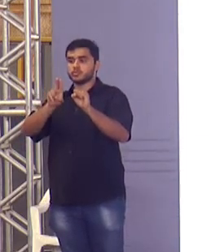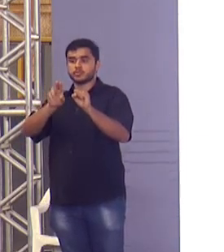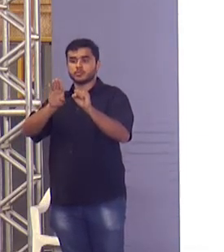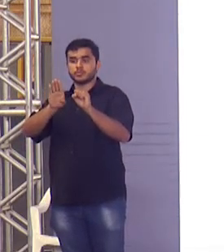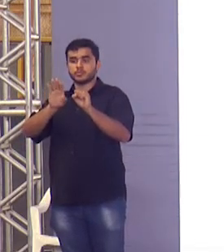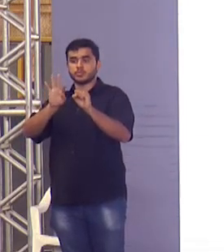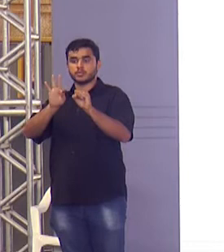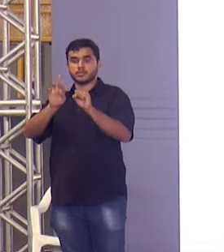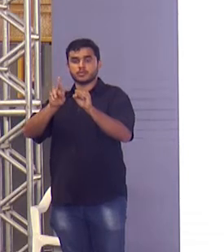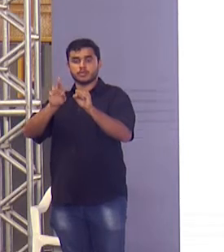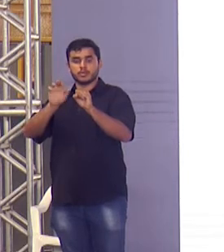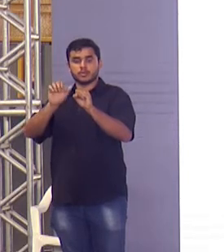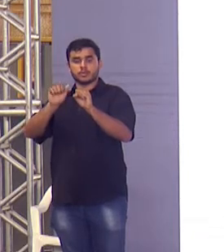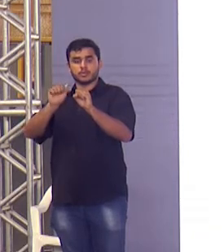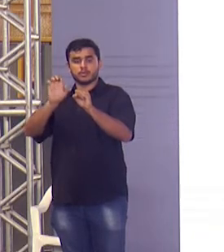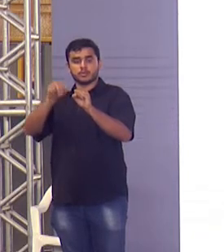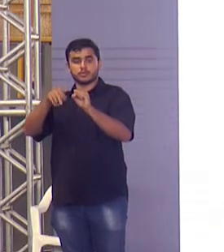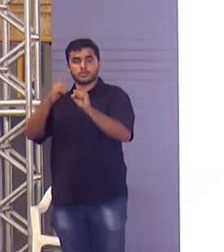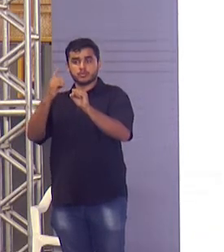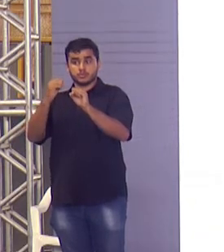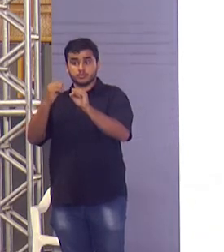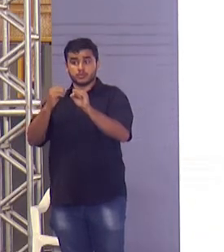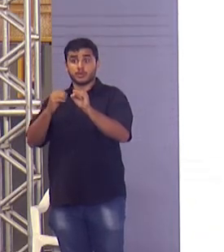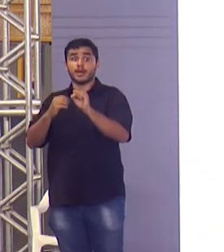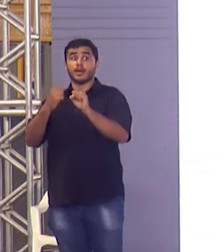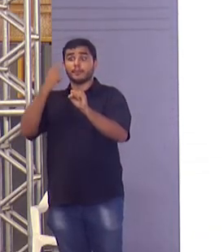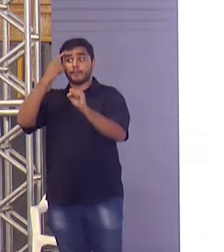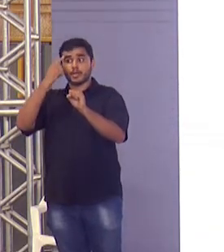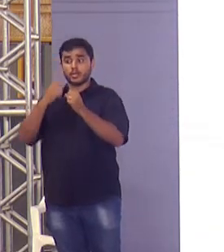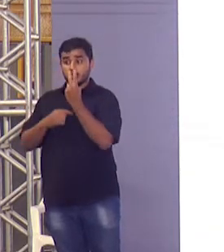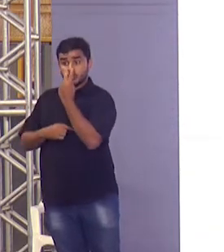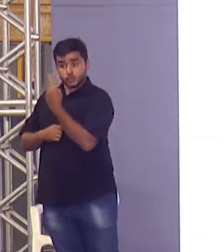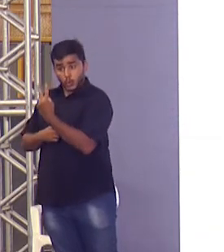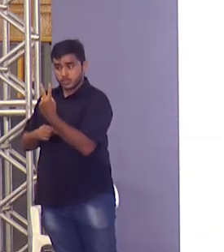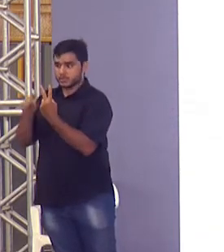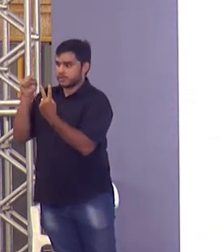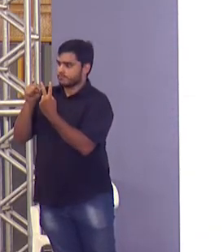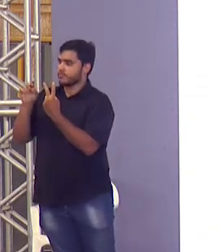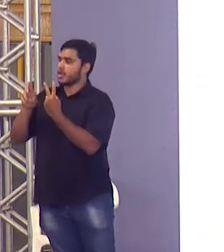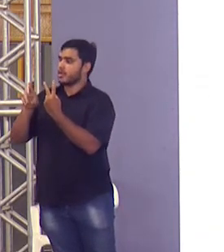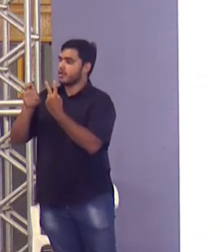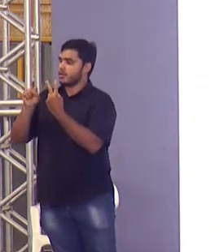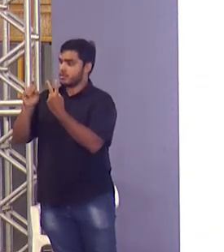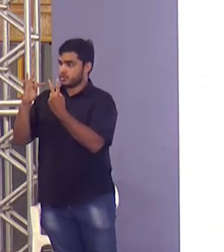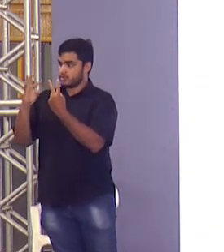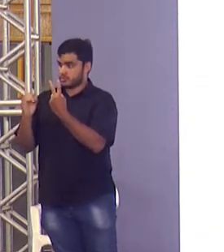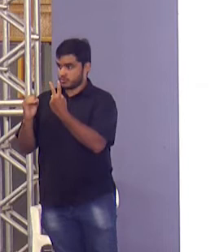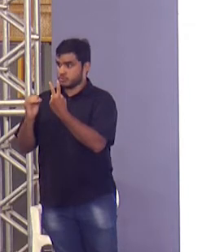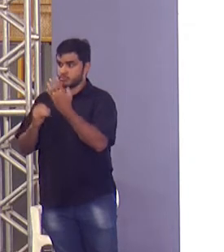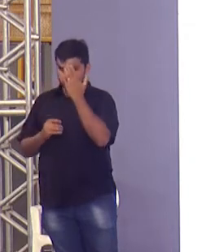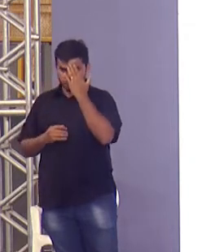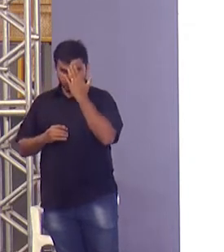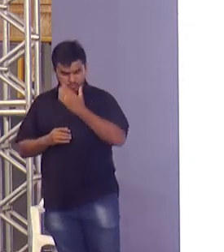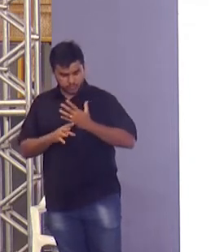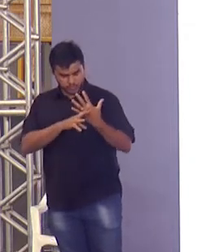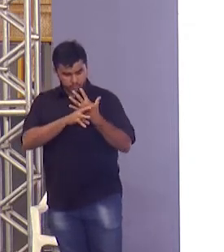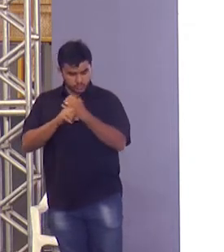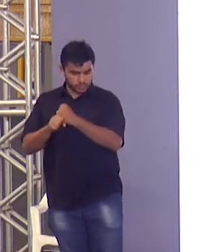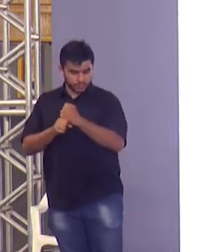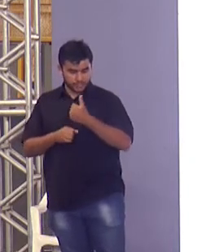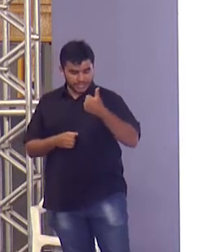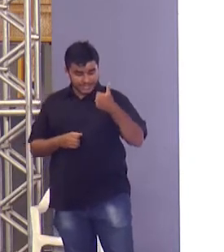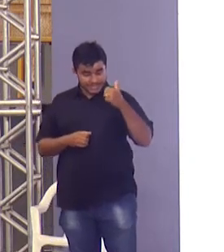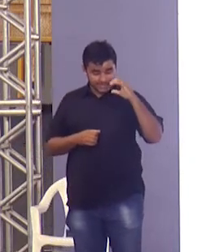10, o 8 e o 2, vai dar quanto? 20. 10 mais 8 mais 2 dá